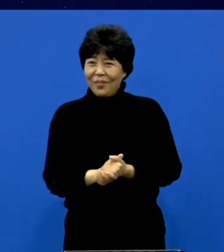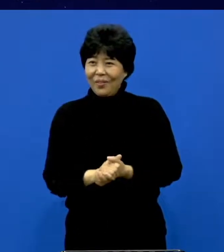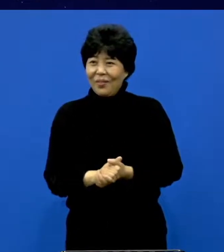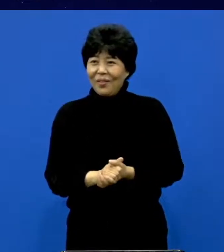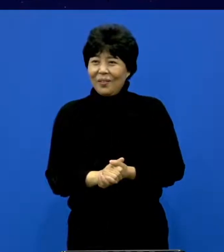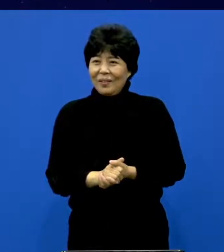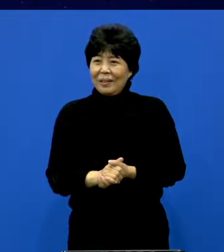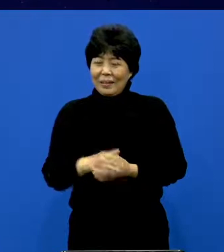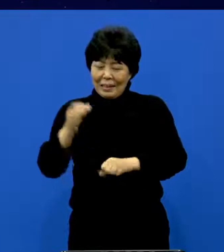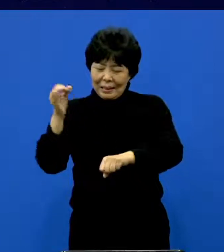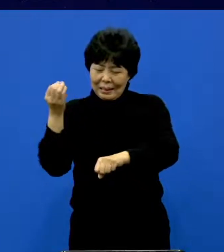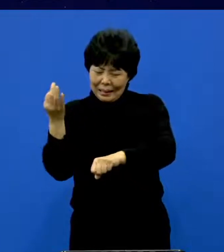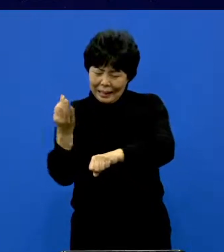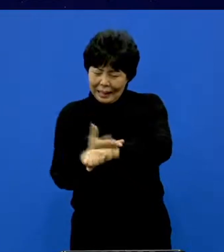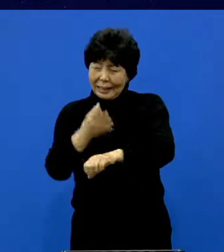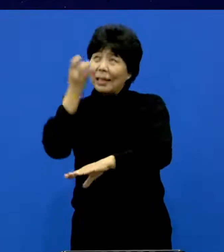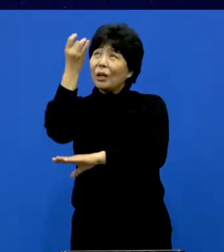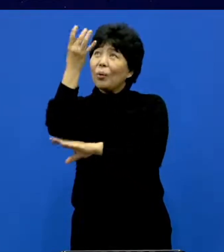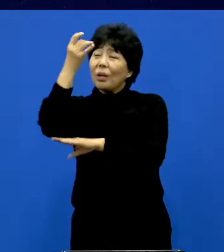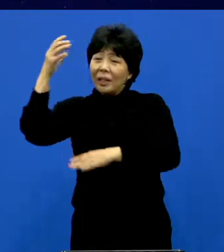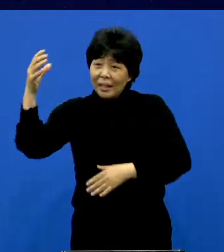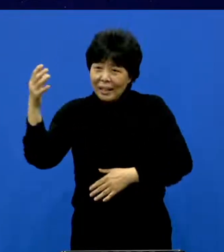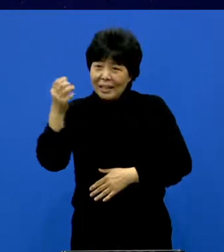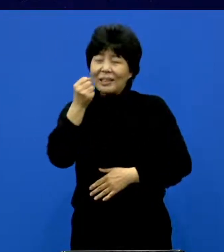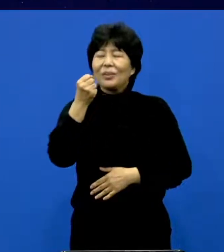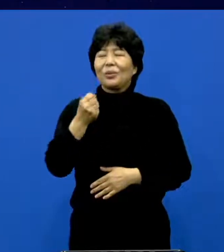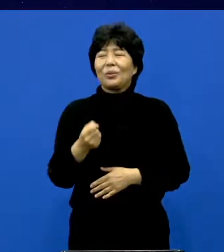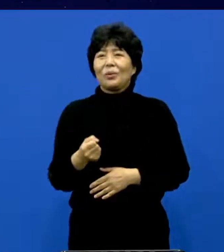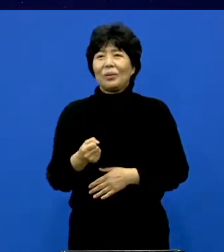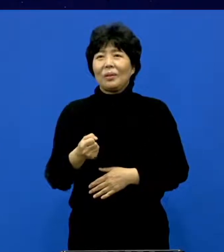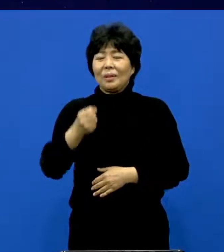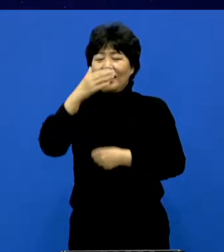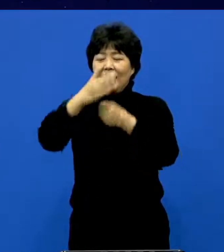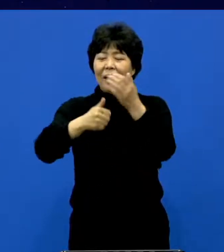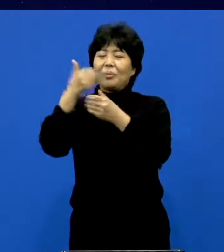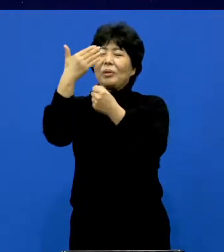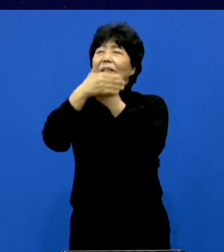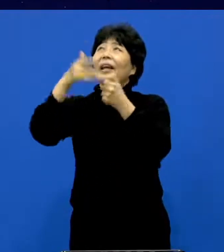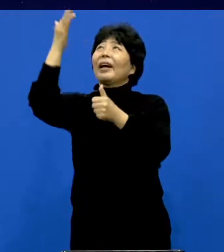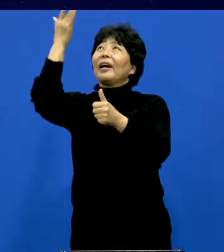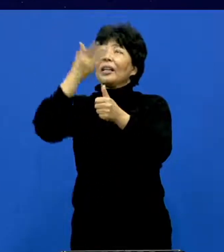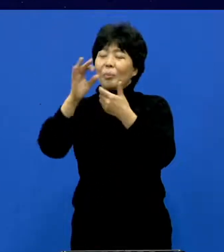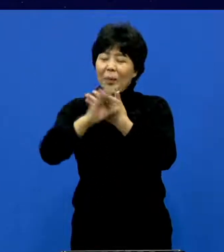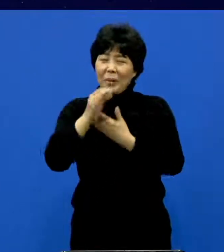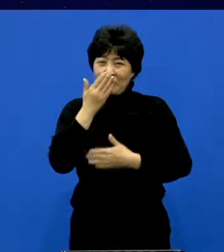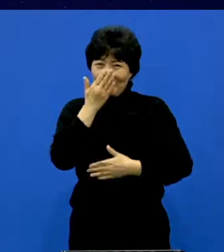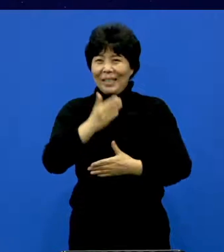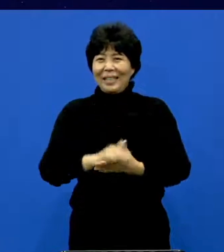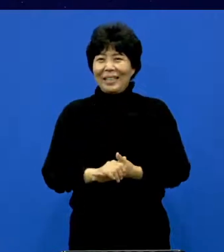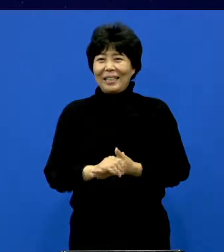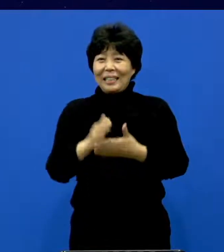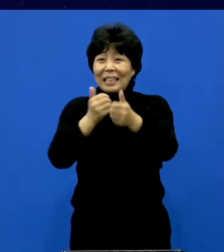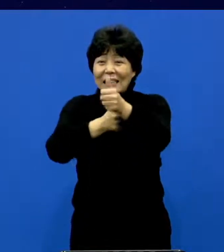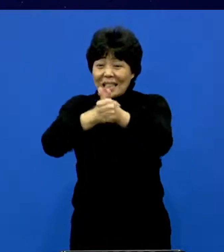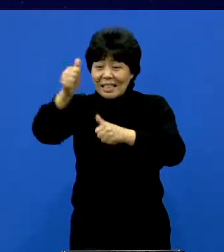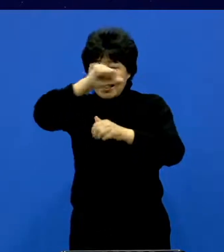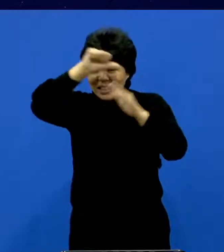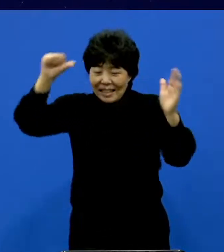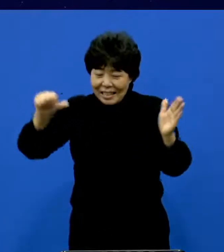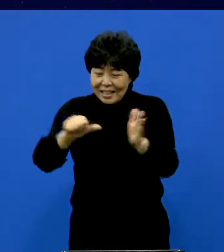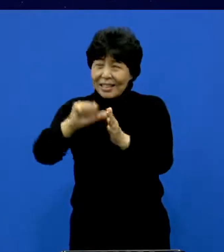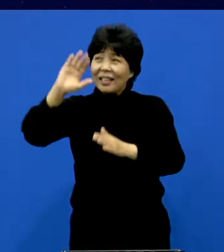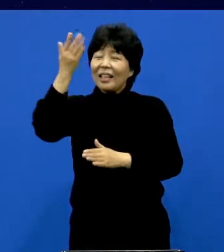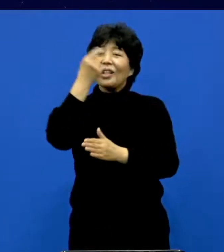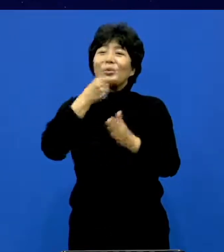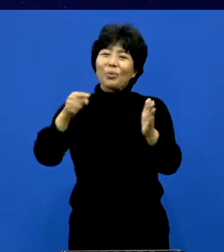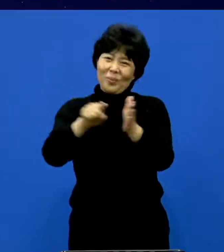간단하지만 쉽지 않은 그러나 하나님의 은혜가 임하면 가능한 줄로 믿습니다. 이 삶이 승리의 인생이 되게 될 줄로